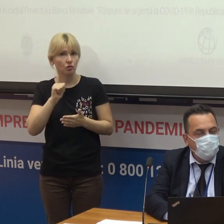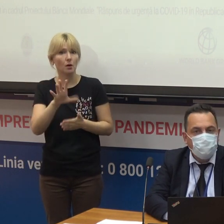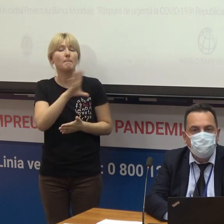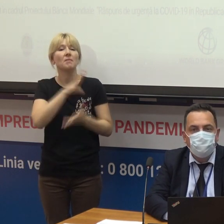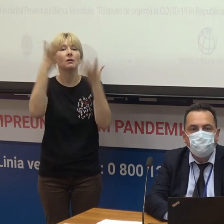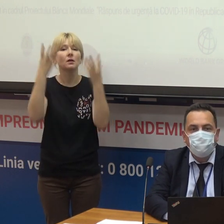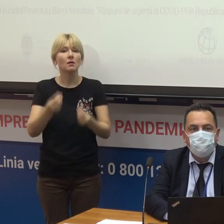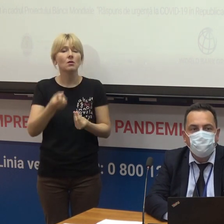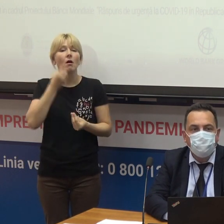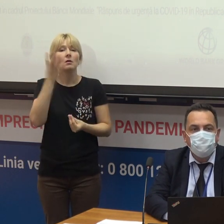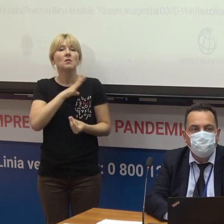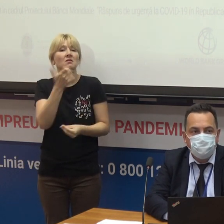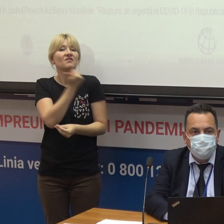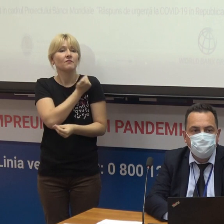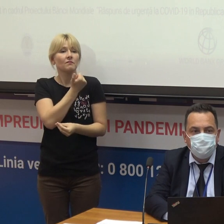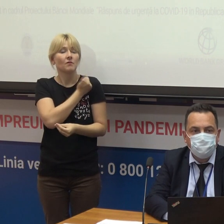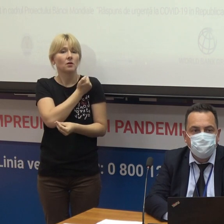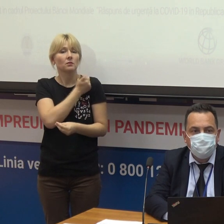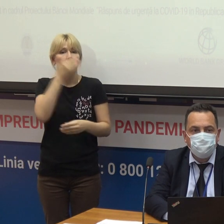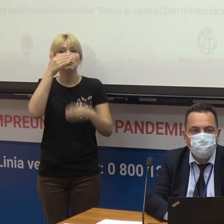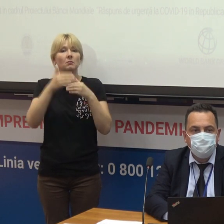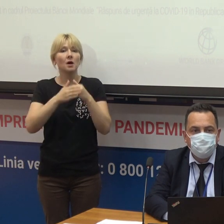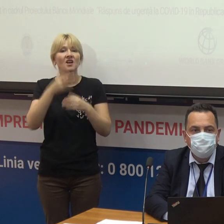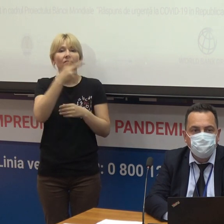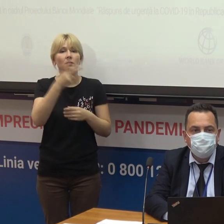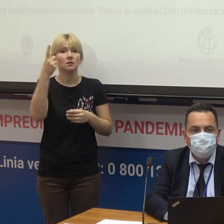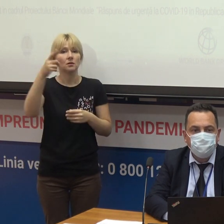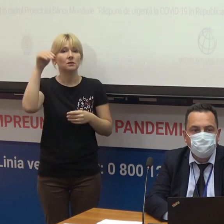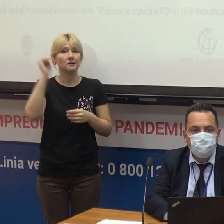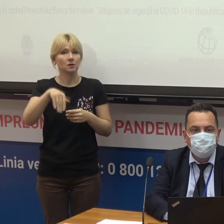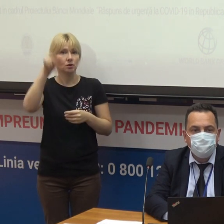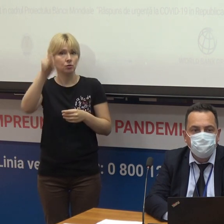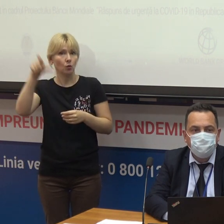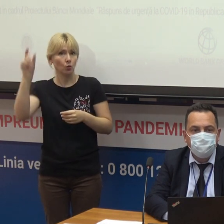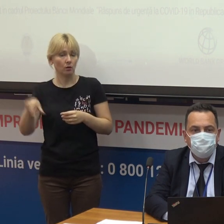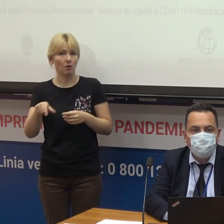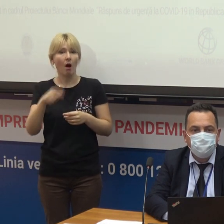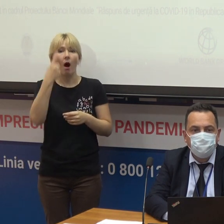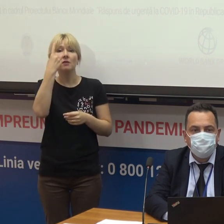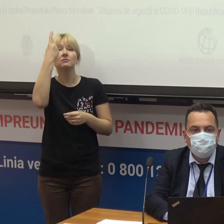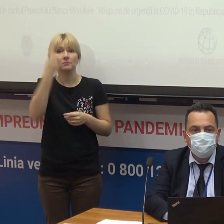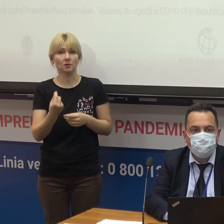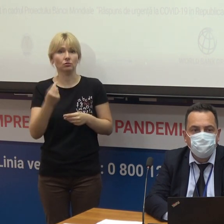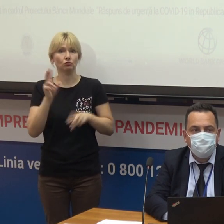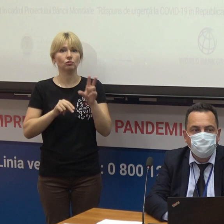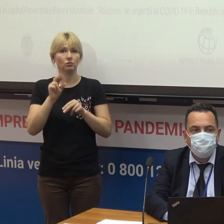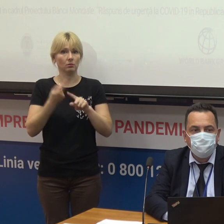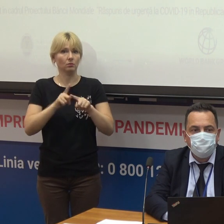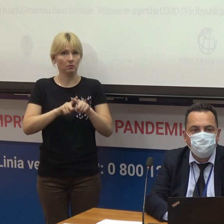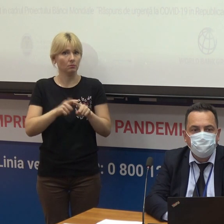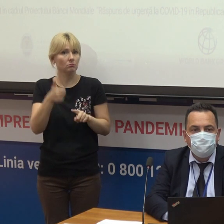fost ziua în care s-au administrat în jur de 21.000 de vaccinuri doar într-o singură zi. Ne